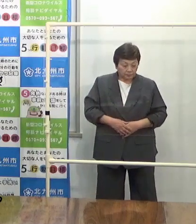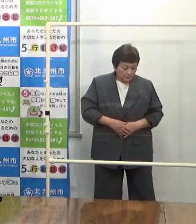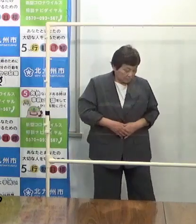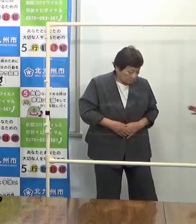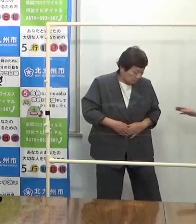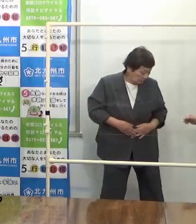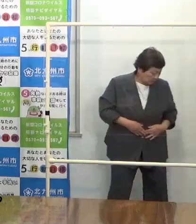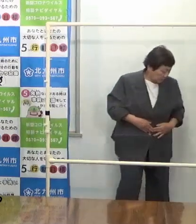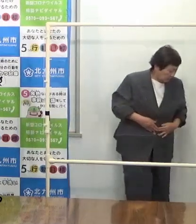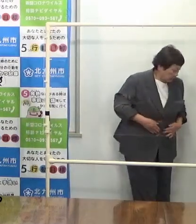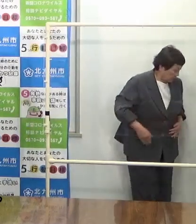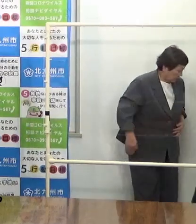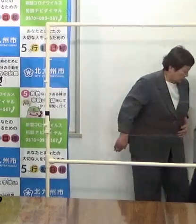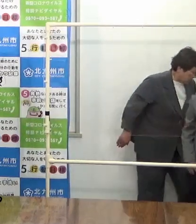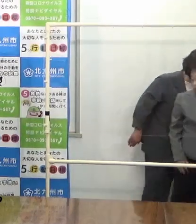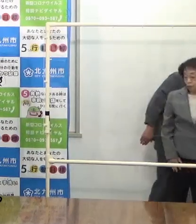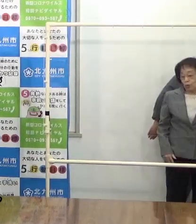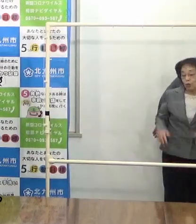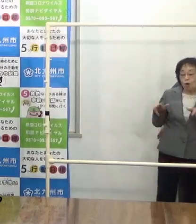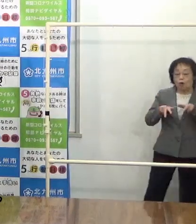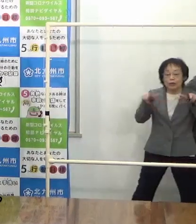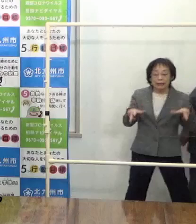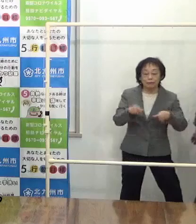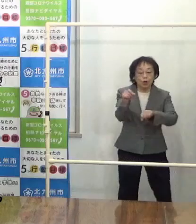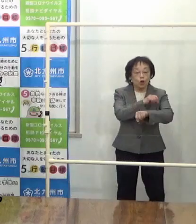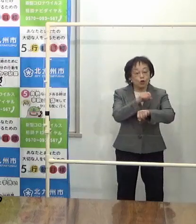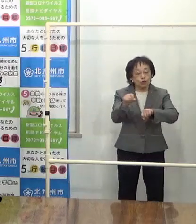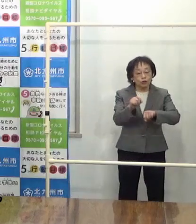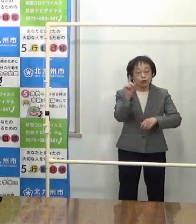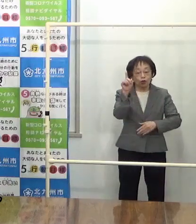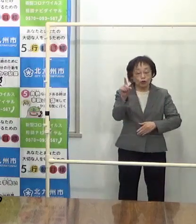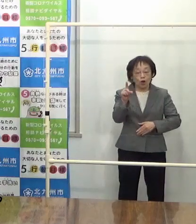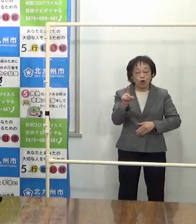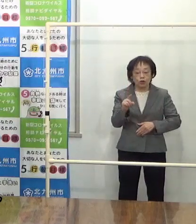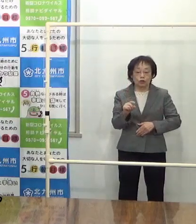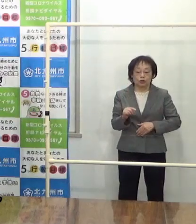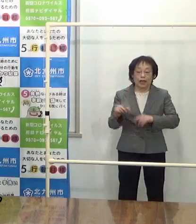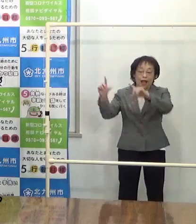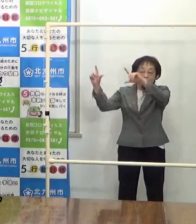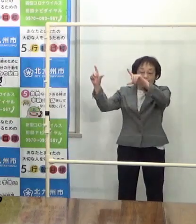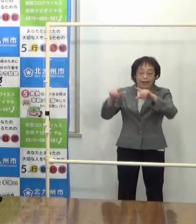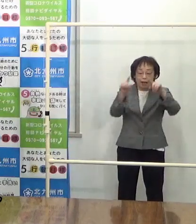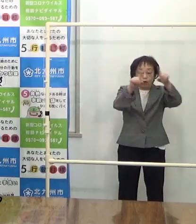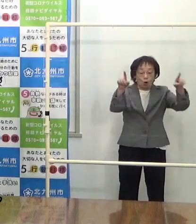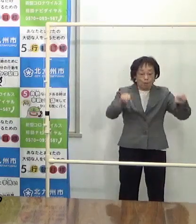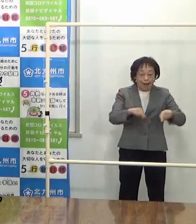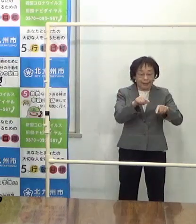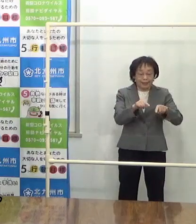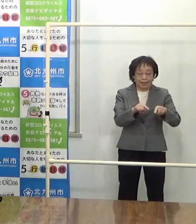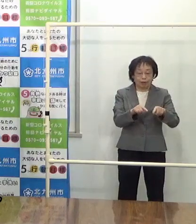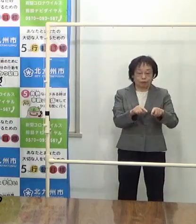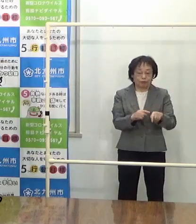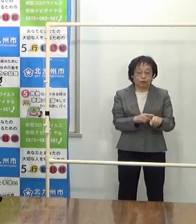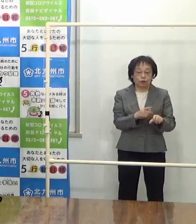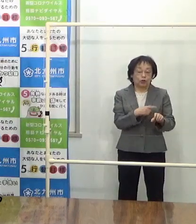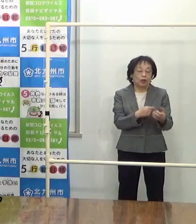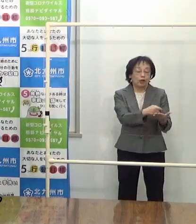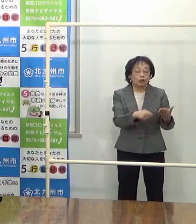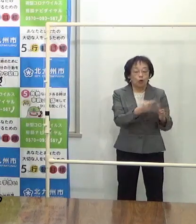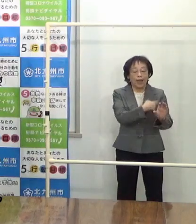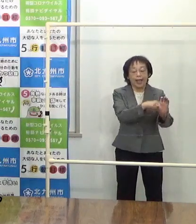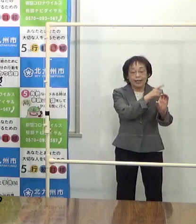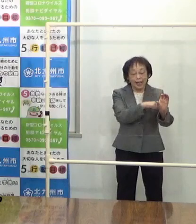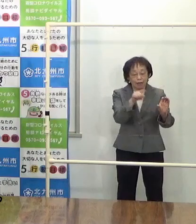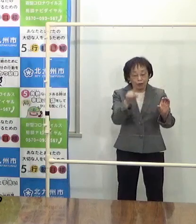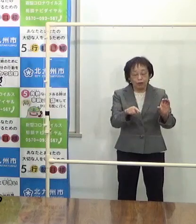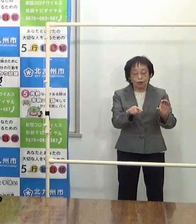またこのシステムの特徴の一つですが、太陽光パネル、蓄電池、省エネ機器を所有せず